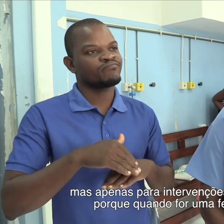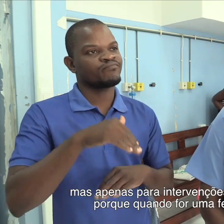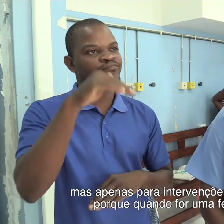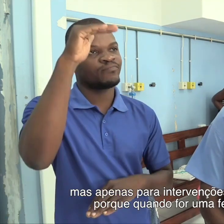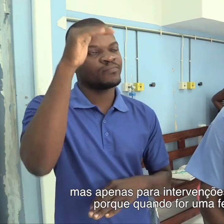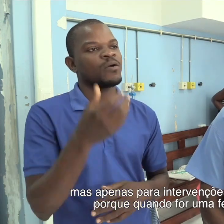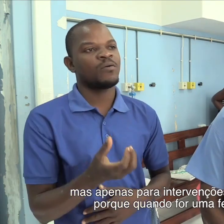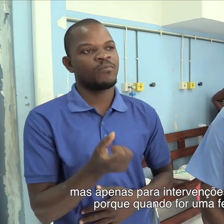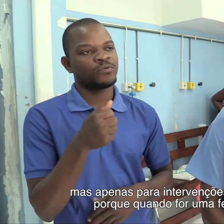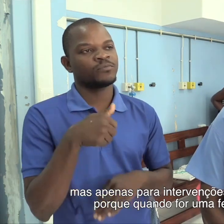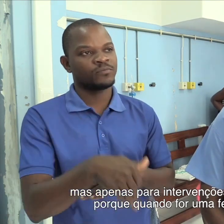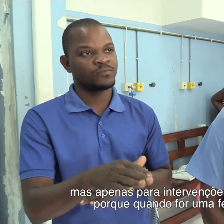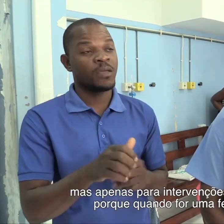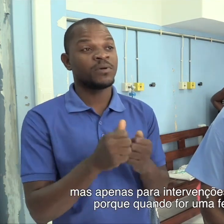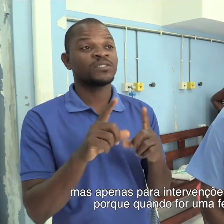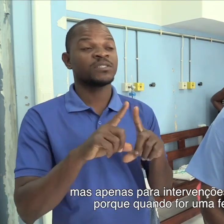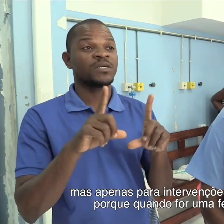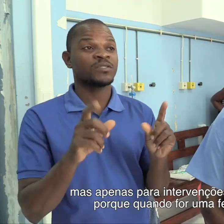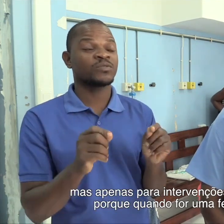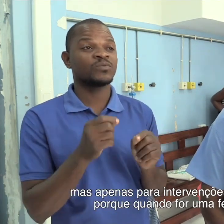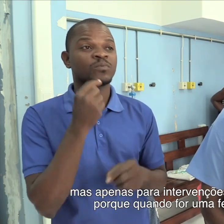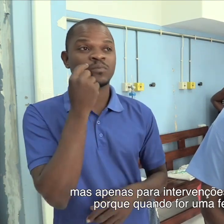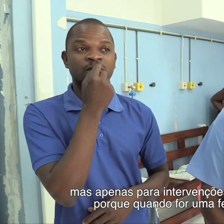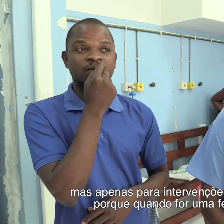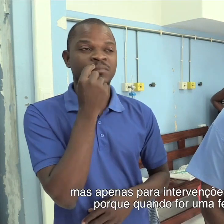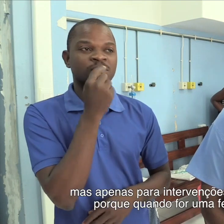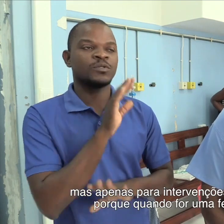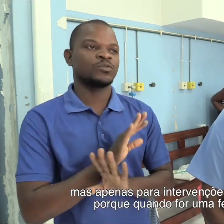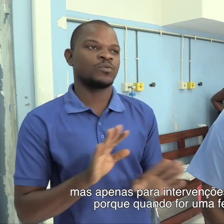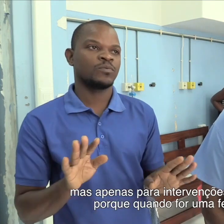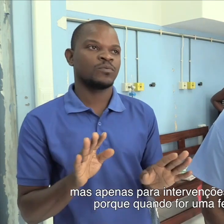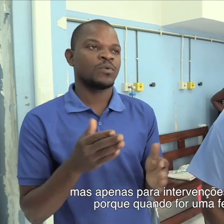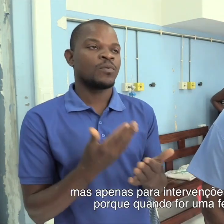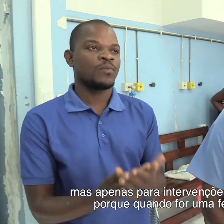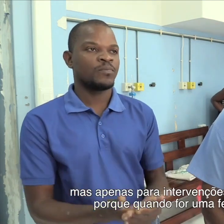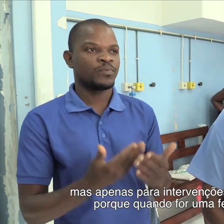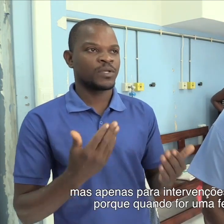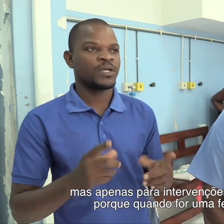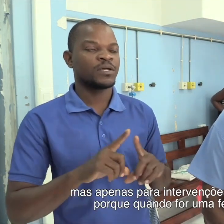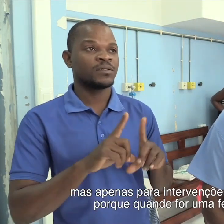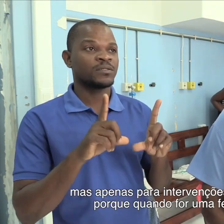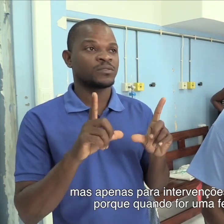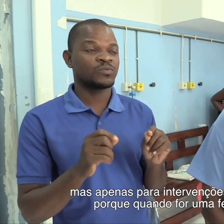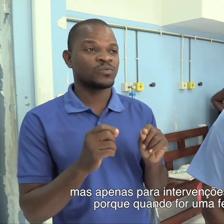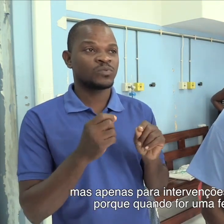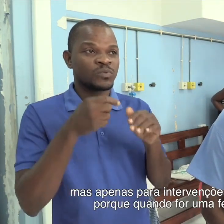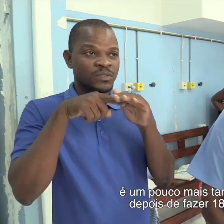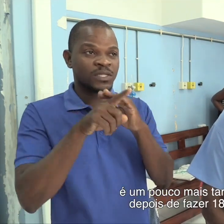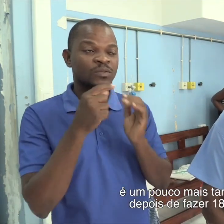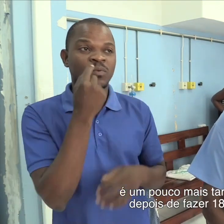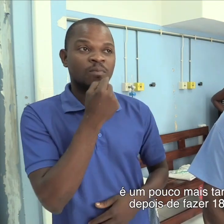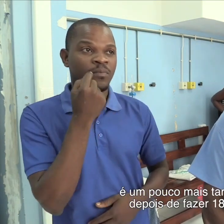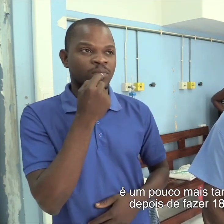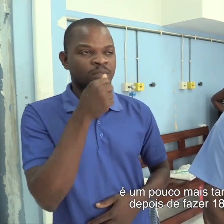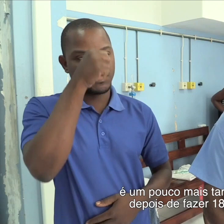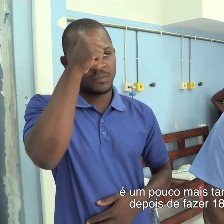para intervenções de fenda do lábio. Porque quando for uma fenda no palato, é